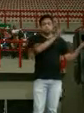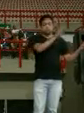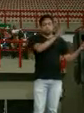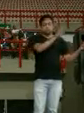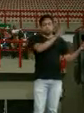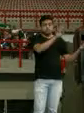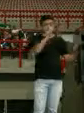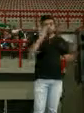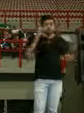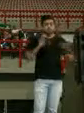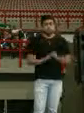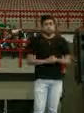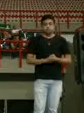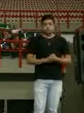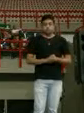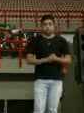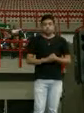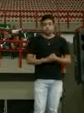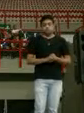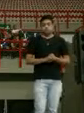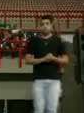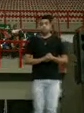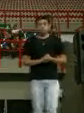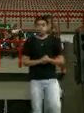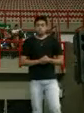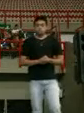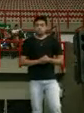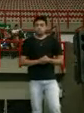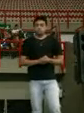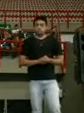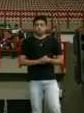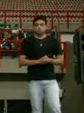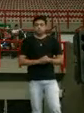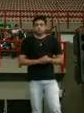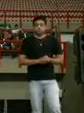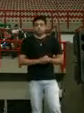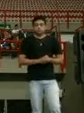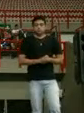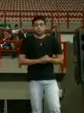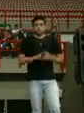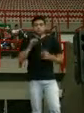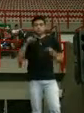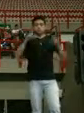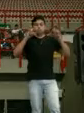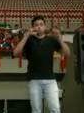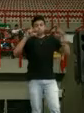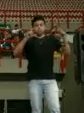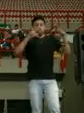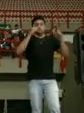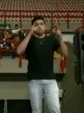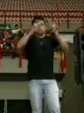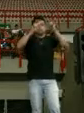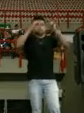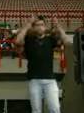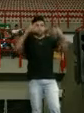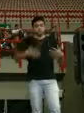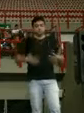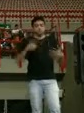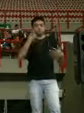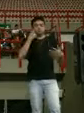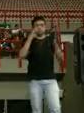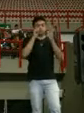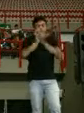Concorda comigo? Então vamos tentar desenrolar aí essa questão. Essa é a fórmula que a gente discutiu aí. olha